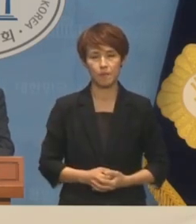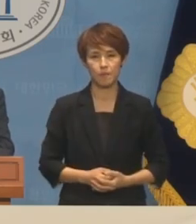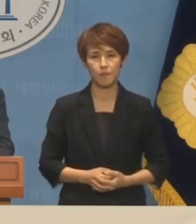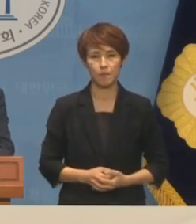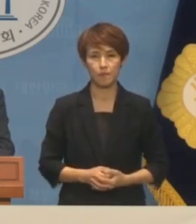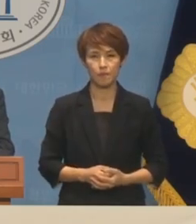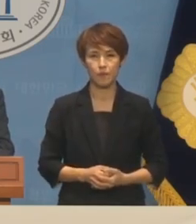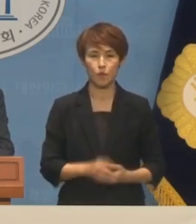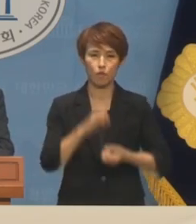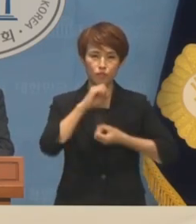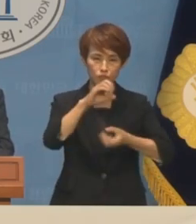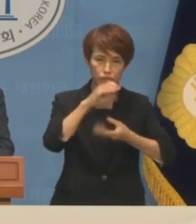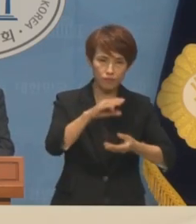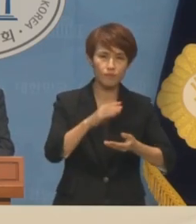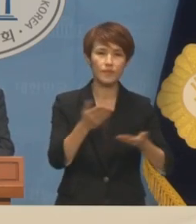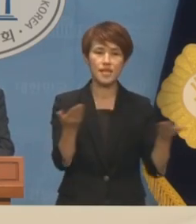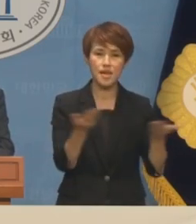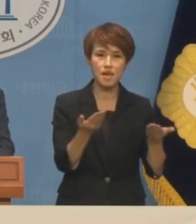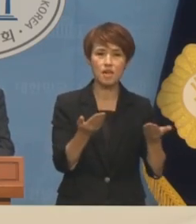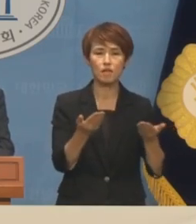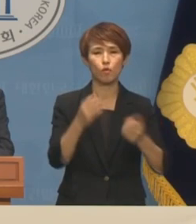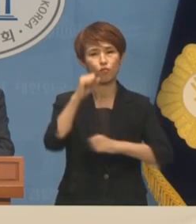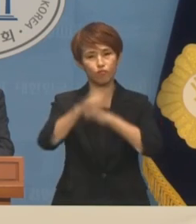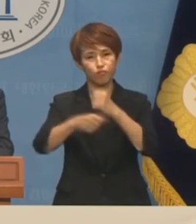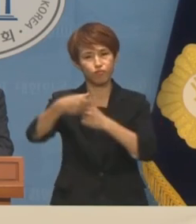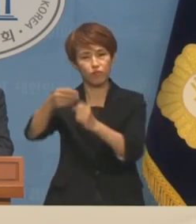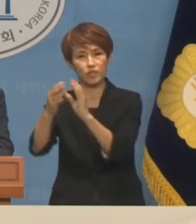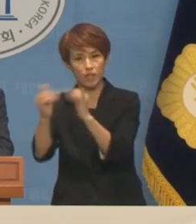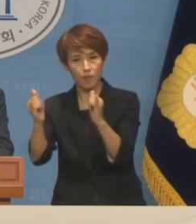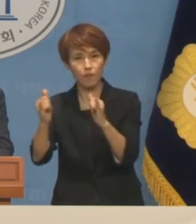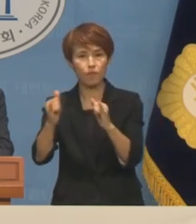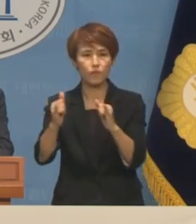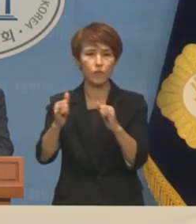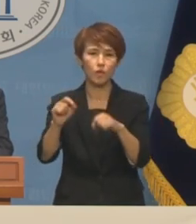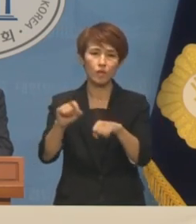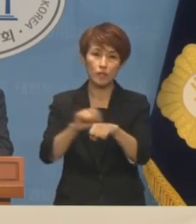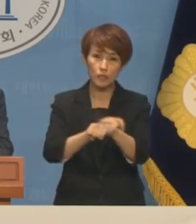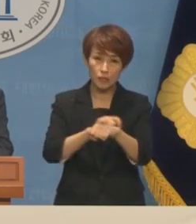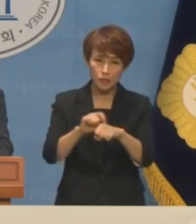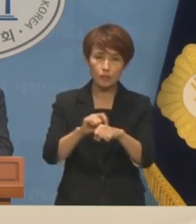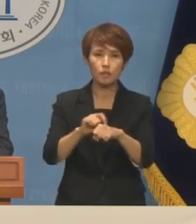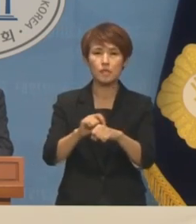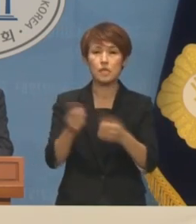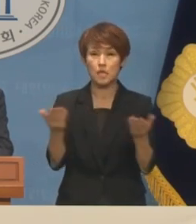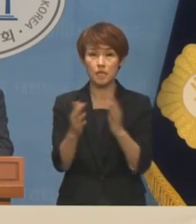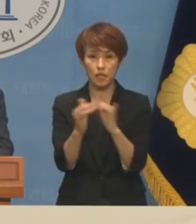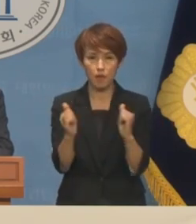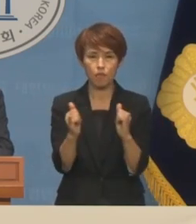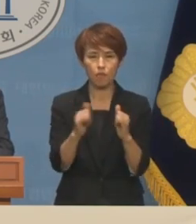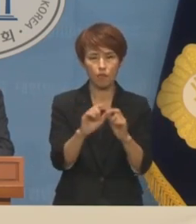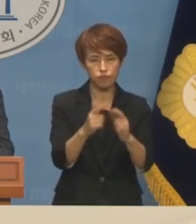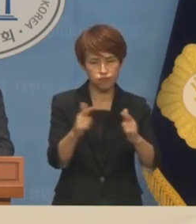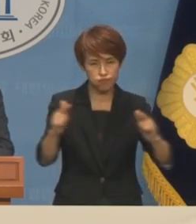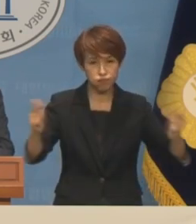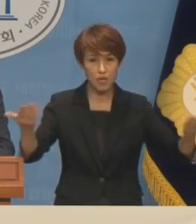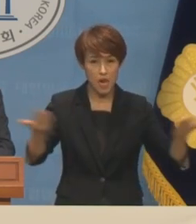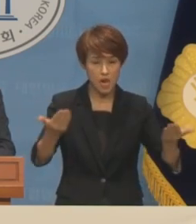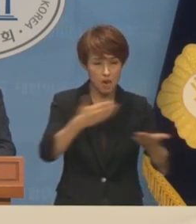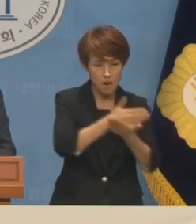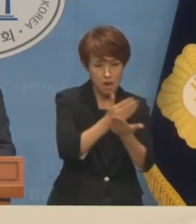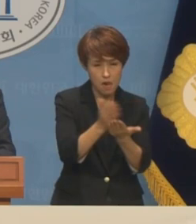노동, 프리랜서, 특고 등 점차 다변화, 다양화되고 있는 새로운 노동 형태